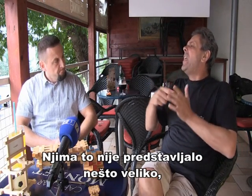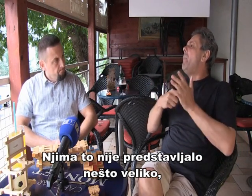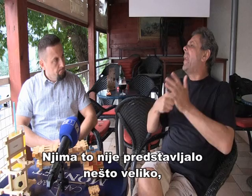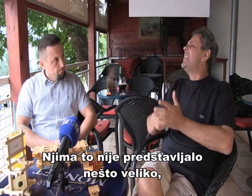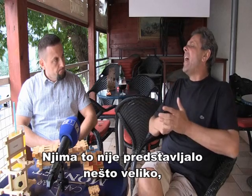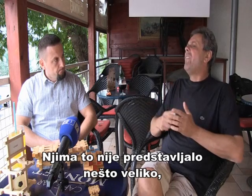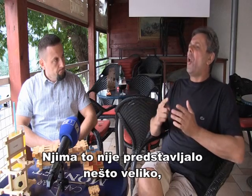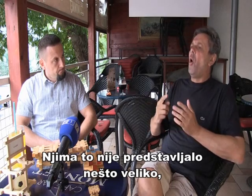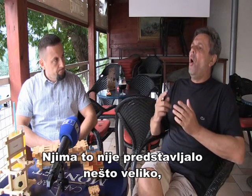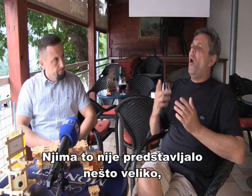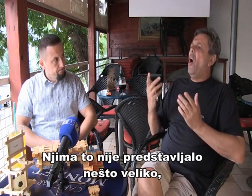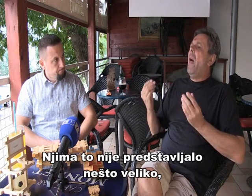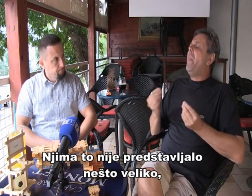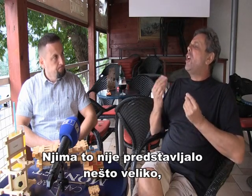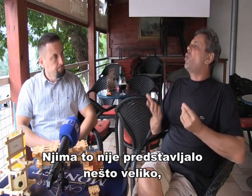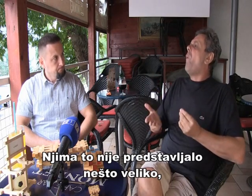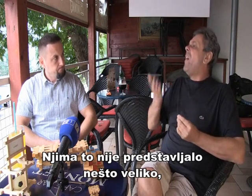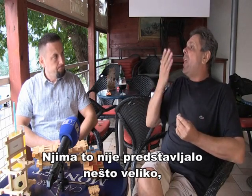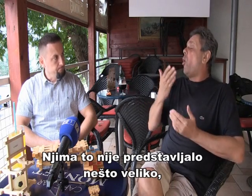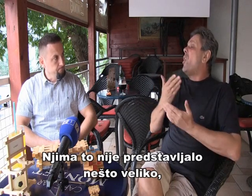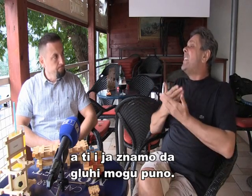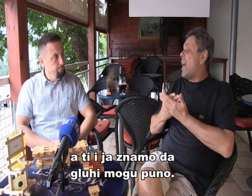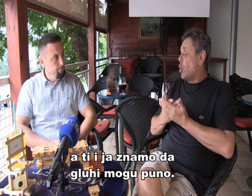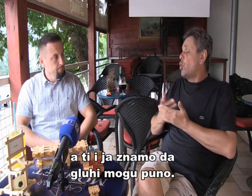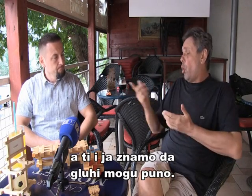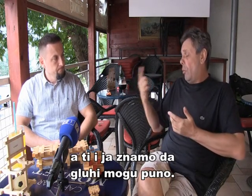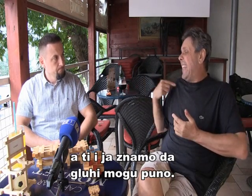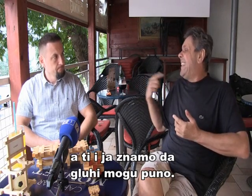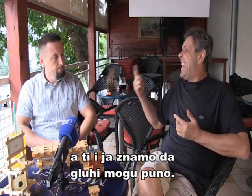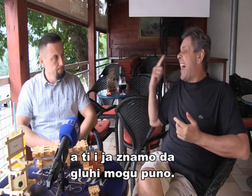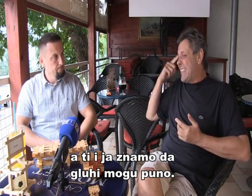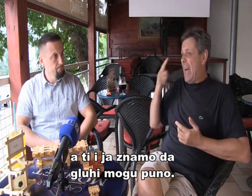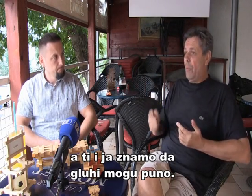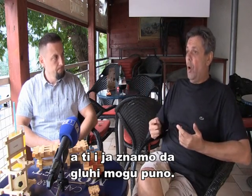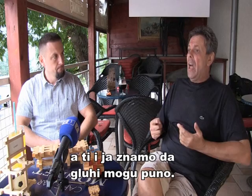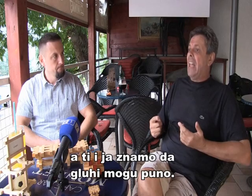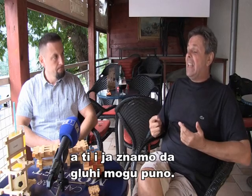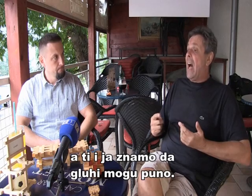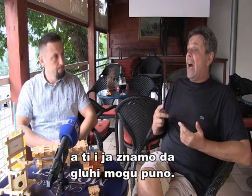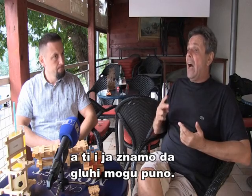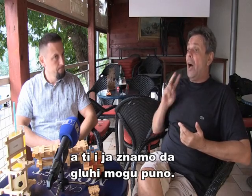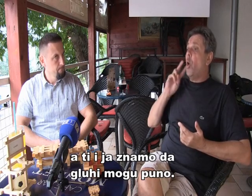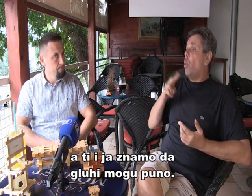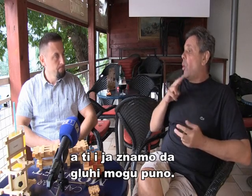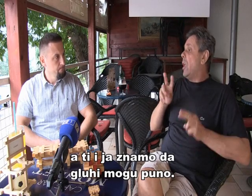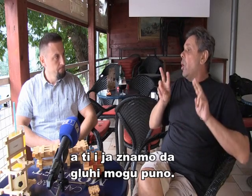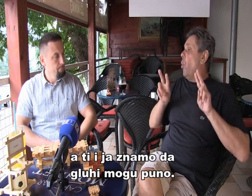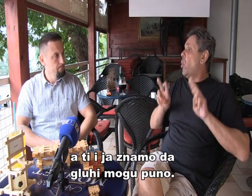njima to nije predstavljalo nešto veliko, zato što ti ja znamo da gluhi u